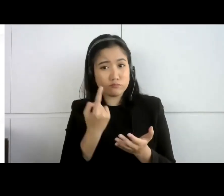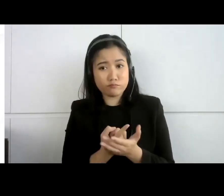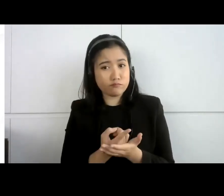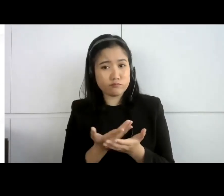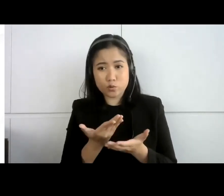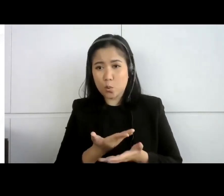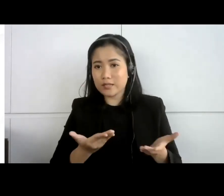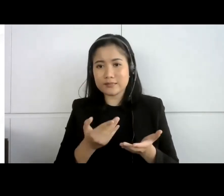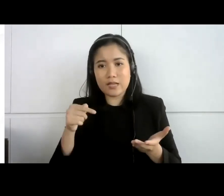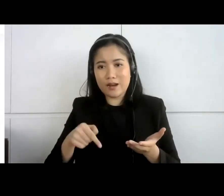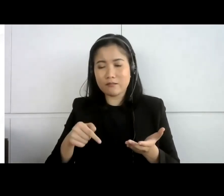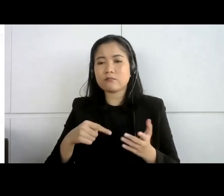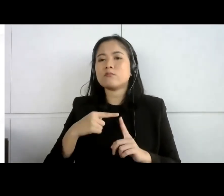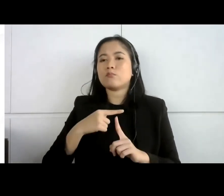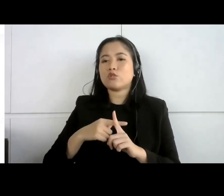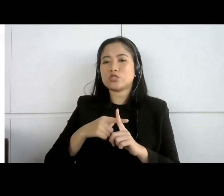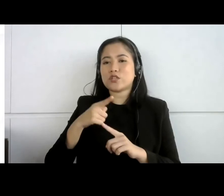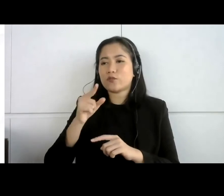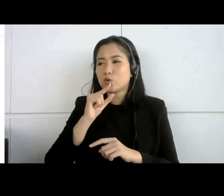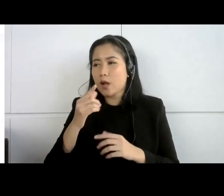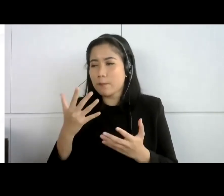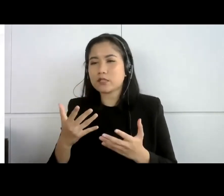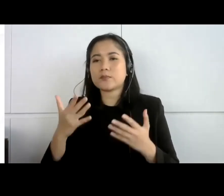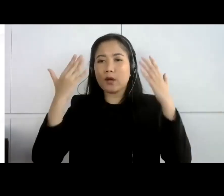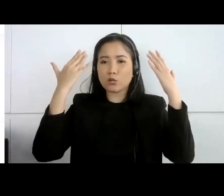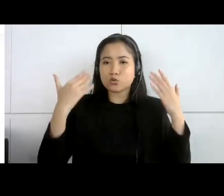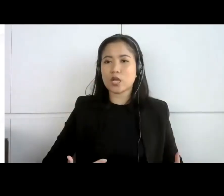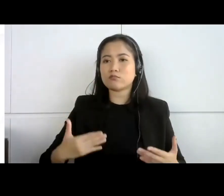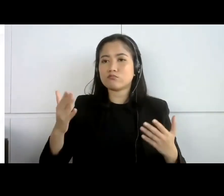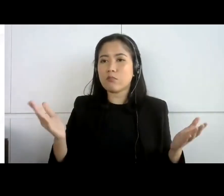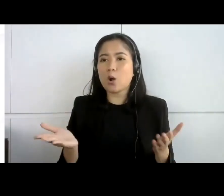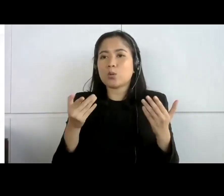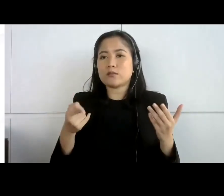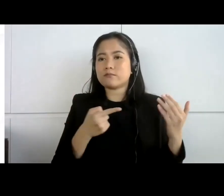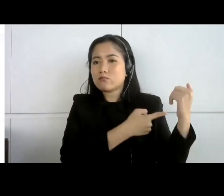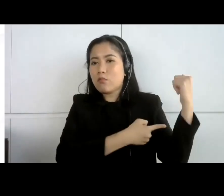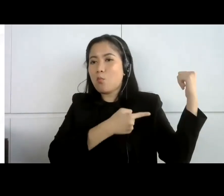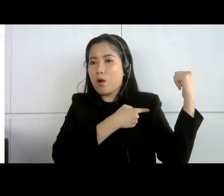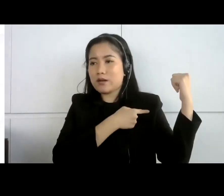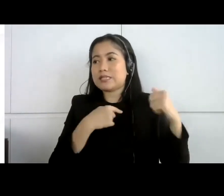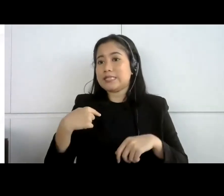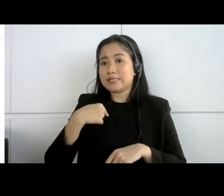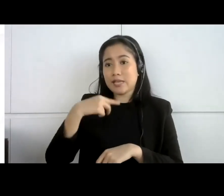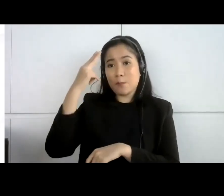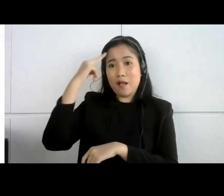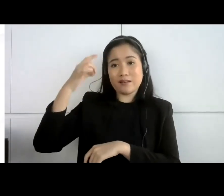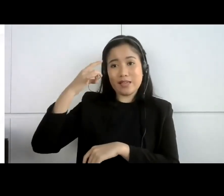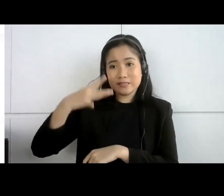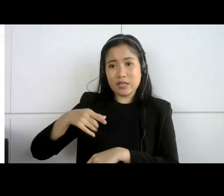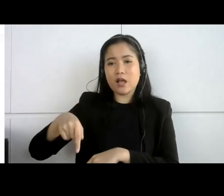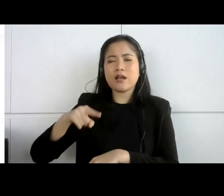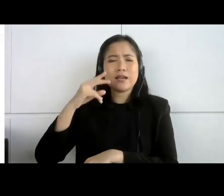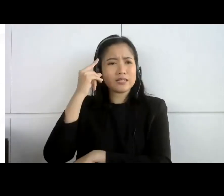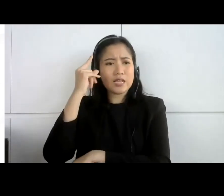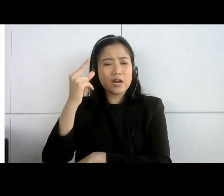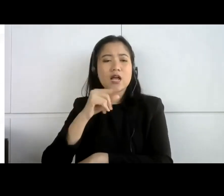positif dalam kerangka membangun sumber daya manusia, saya selaku kepala desa ada rencana di tahun